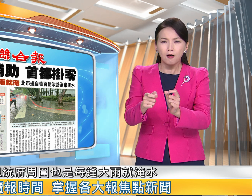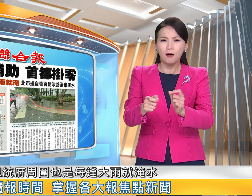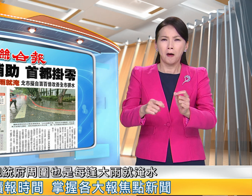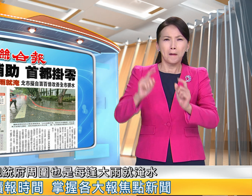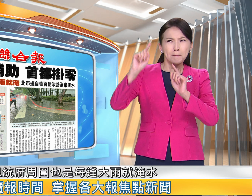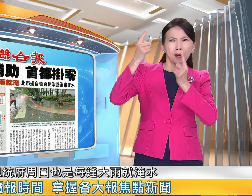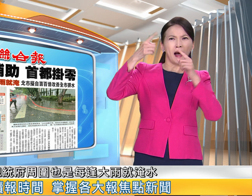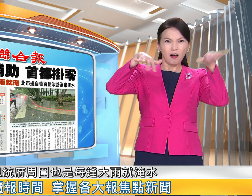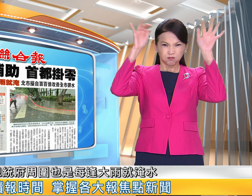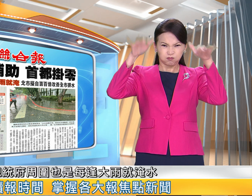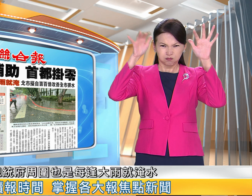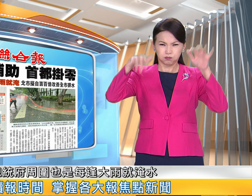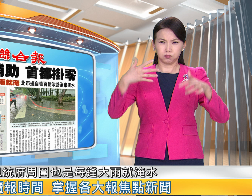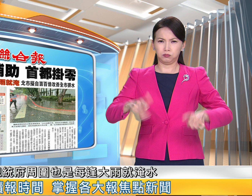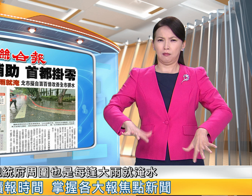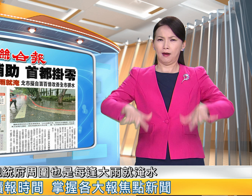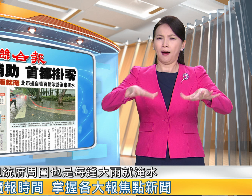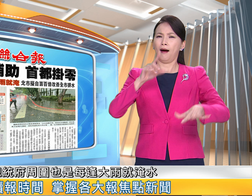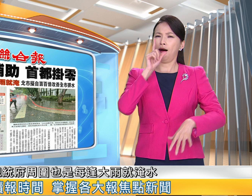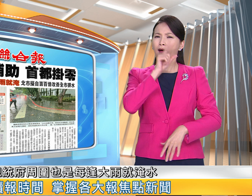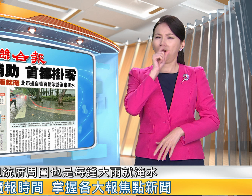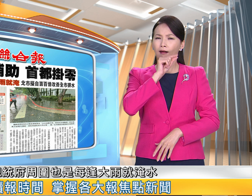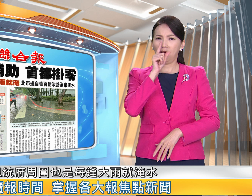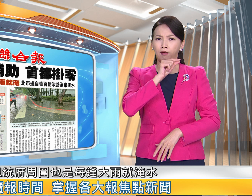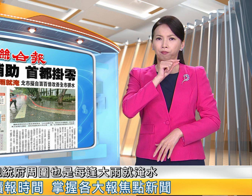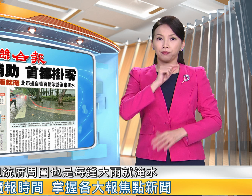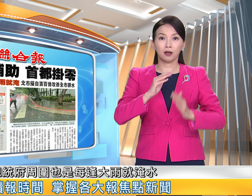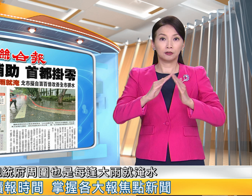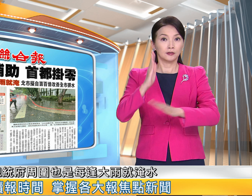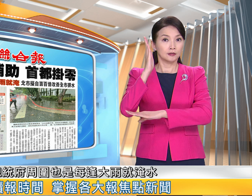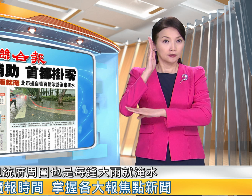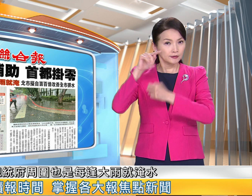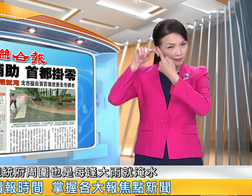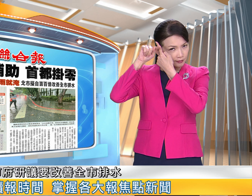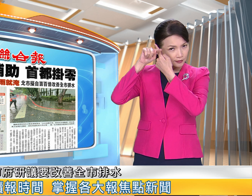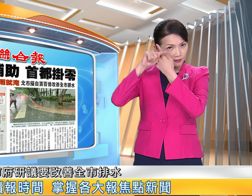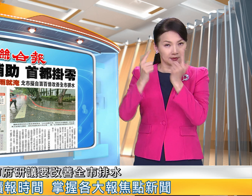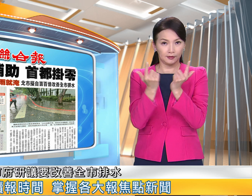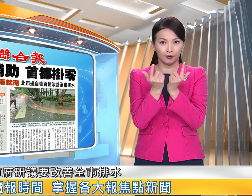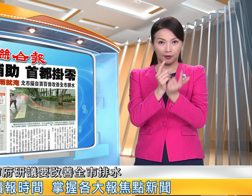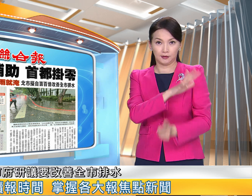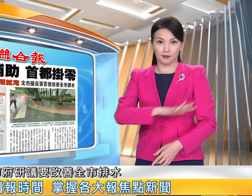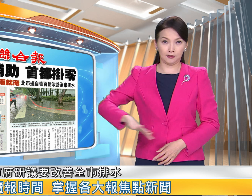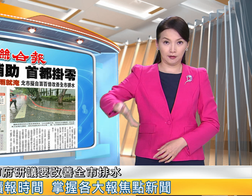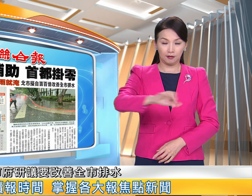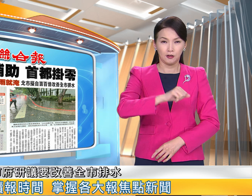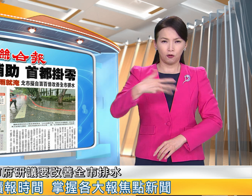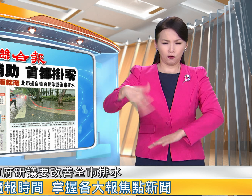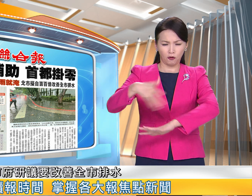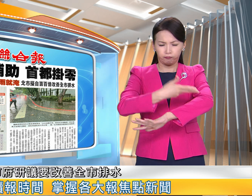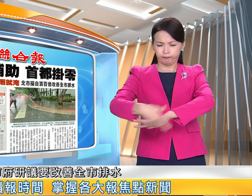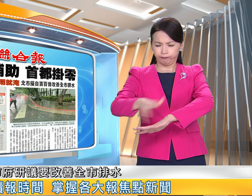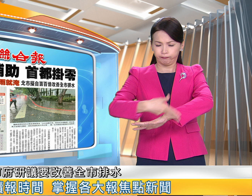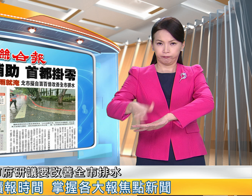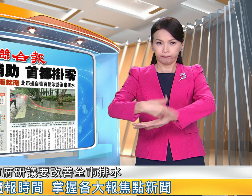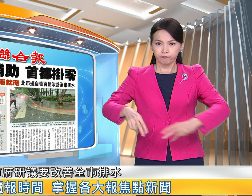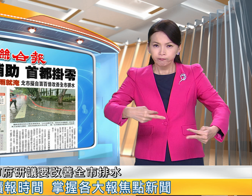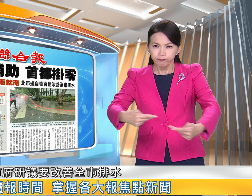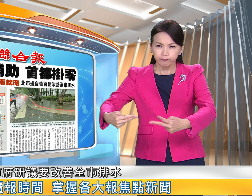逢大雨就淹水。市府研议要改善全市的排水，预算